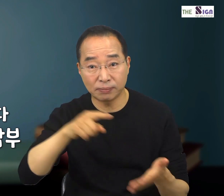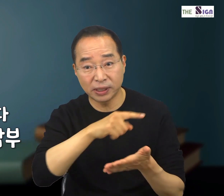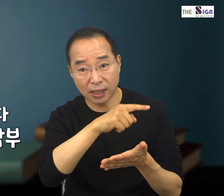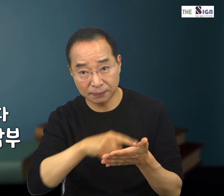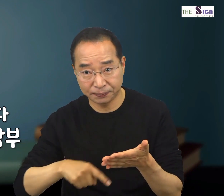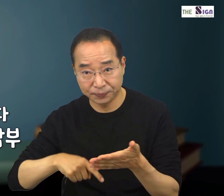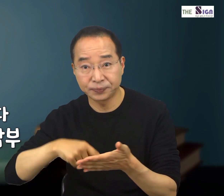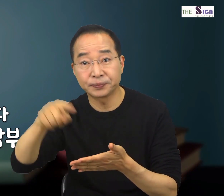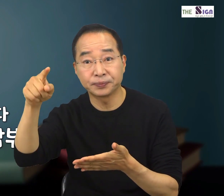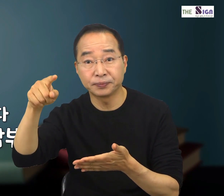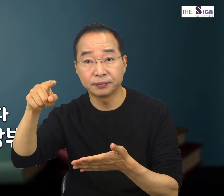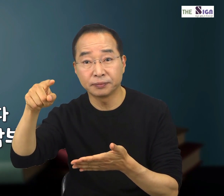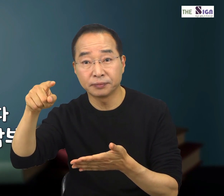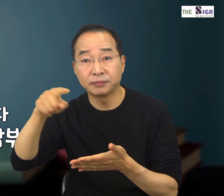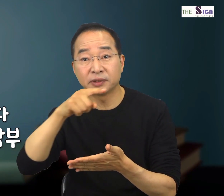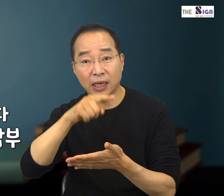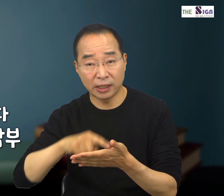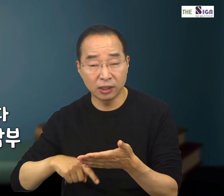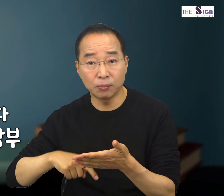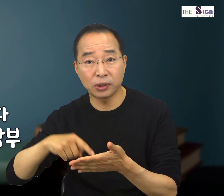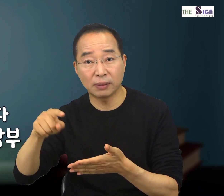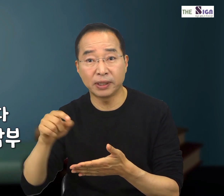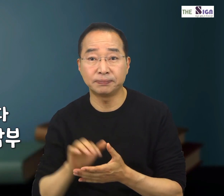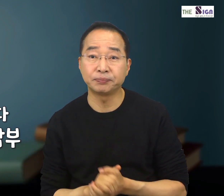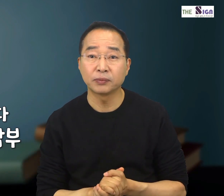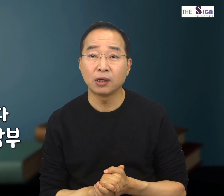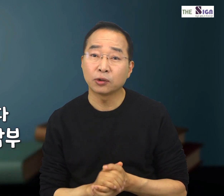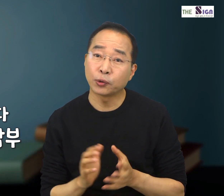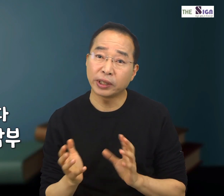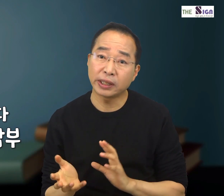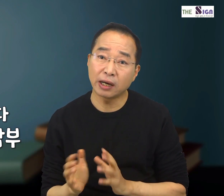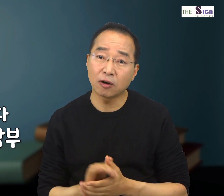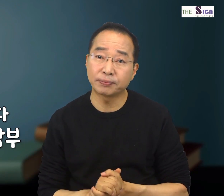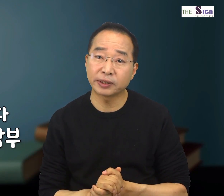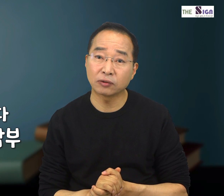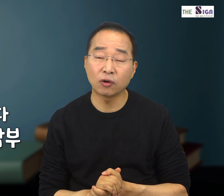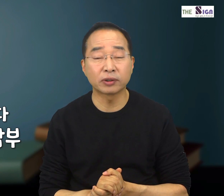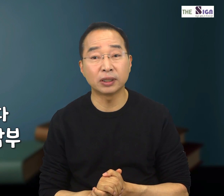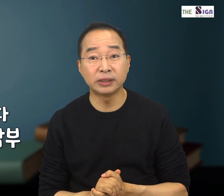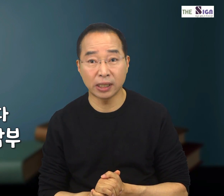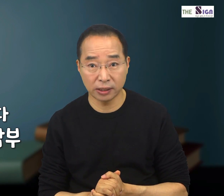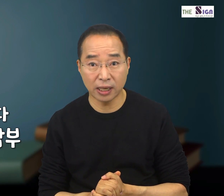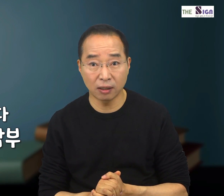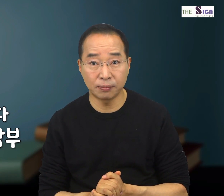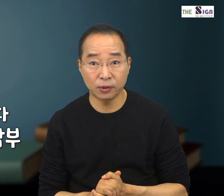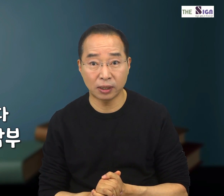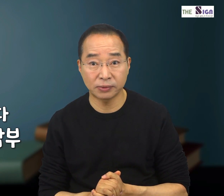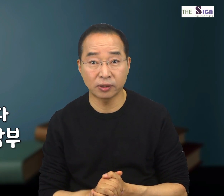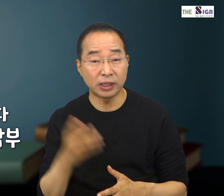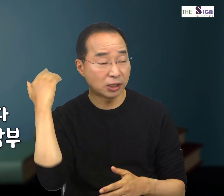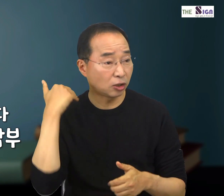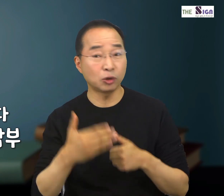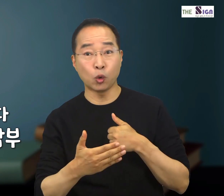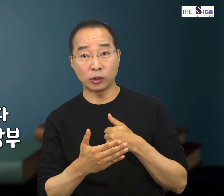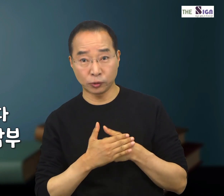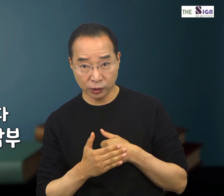사용합니다. 자, 이건 뭐냐면 돈에 대한 것보다도 어떤 은혜에 대한 걸 표현하면서, 예전에 도와줬어?